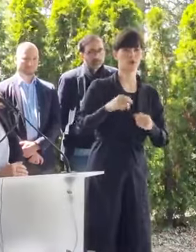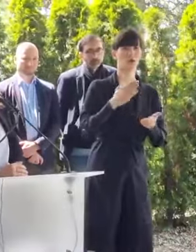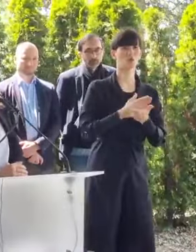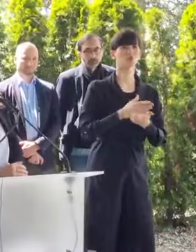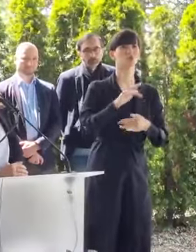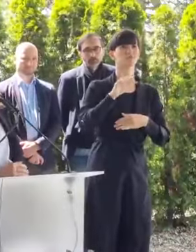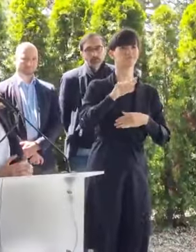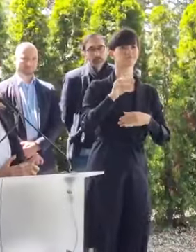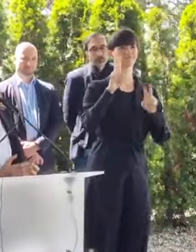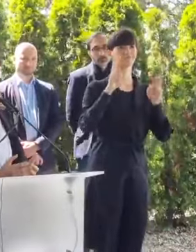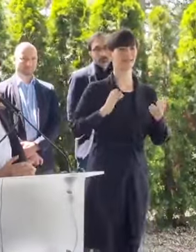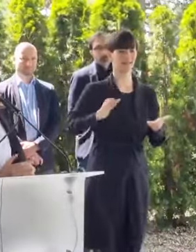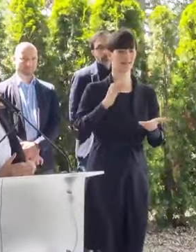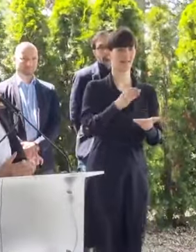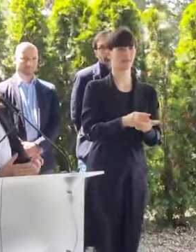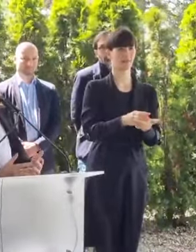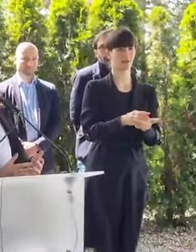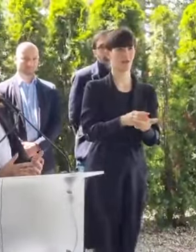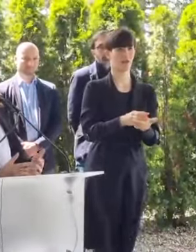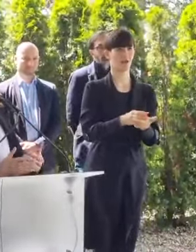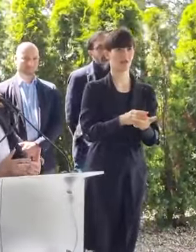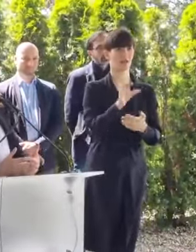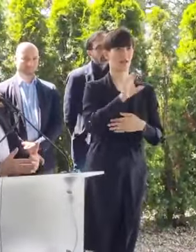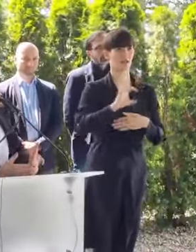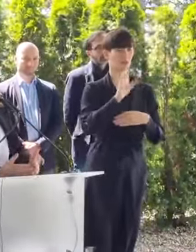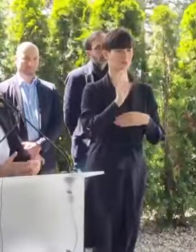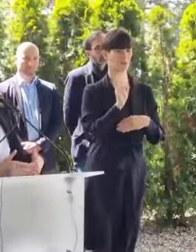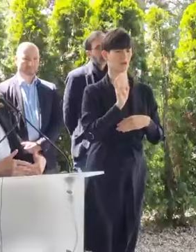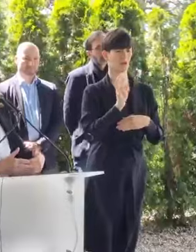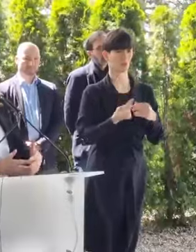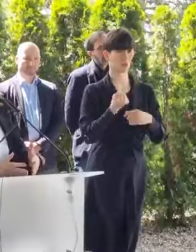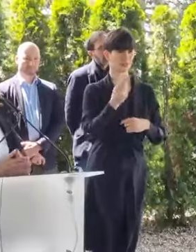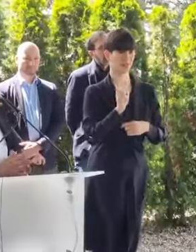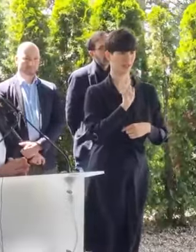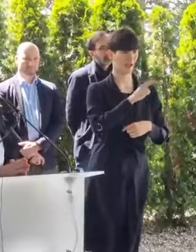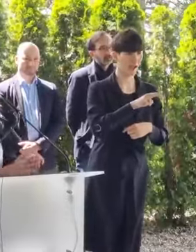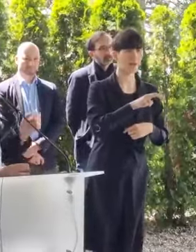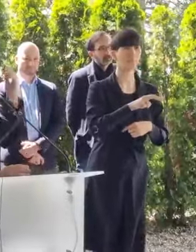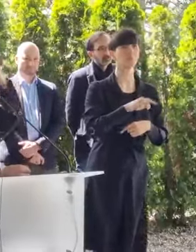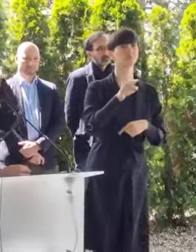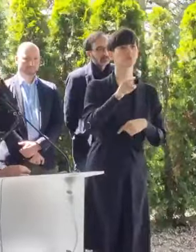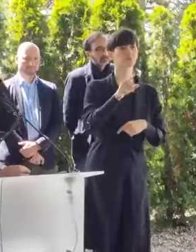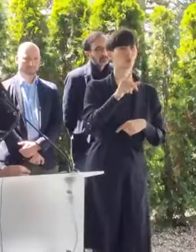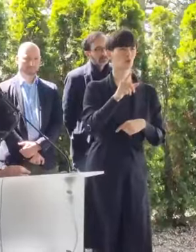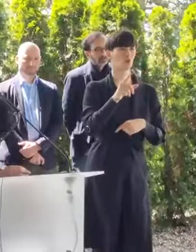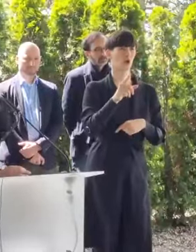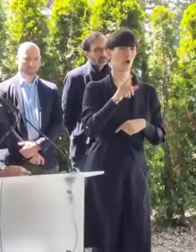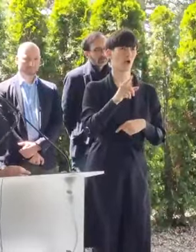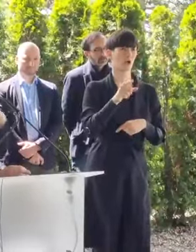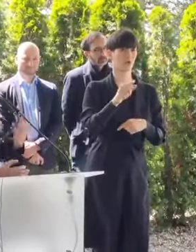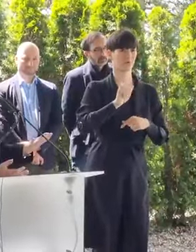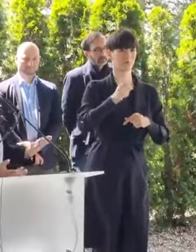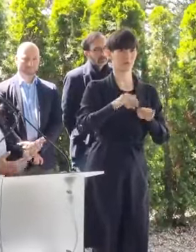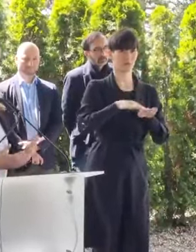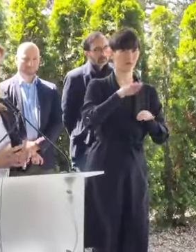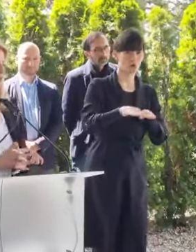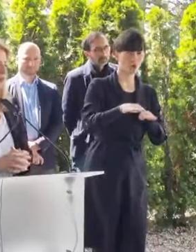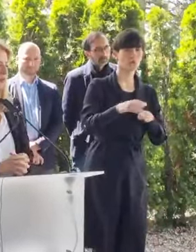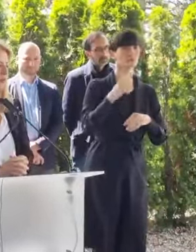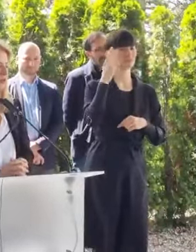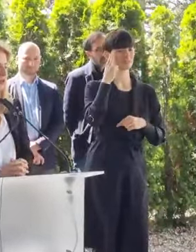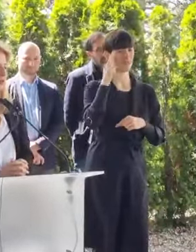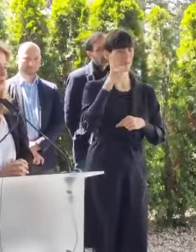to bolo naozaj symbolické politické gesto zo strany Európskej únie, teda nás ako členských štátov voči Ukrajine. Takže